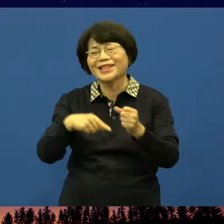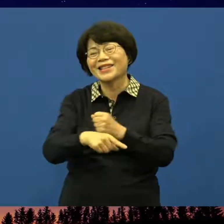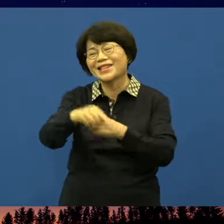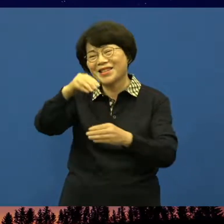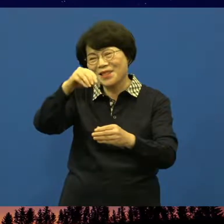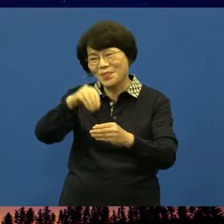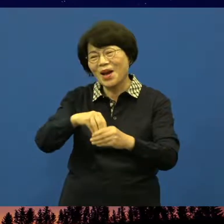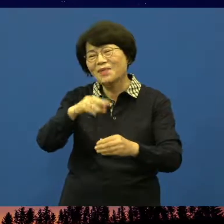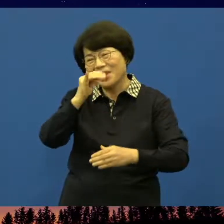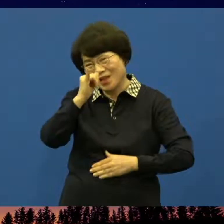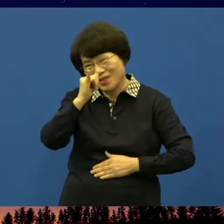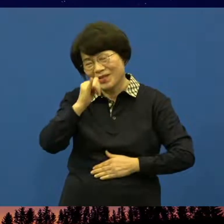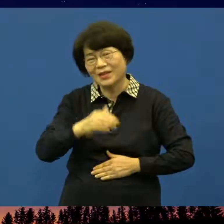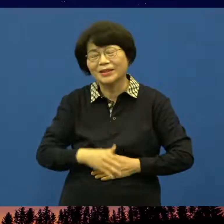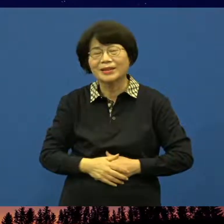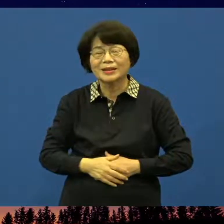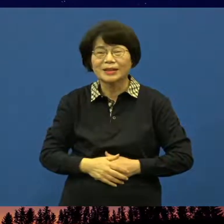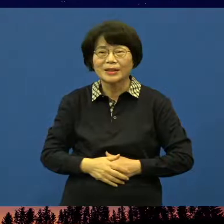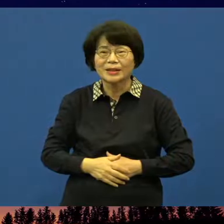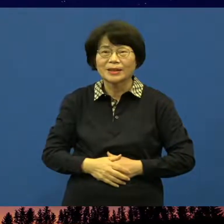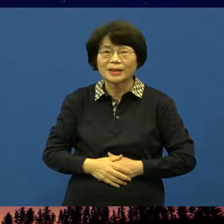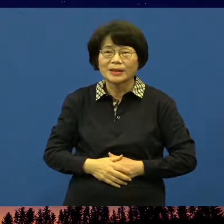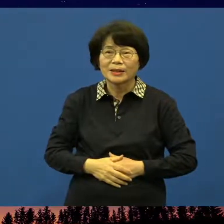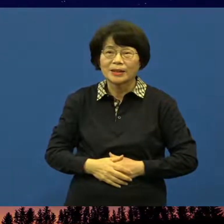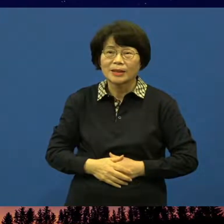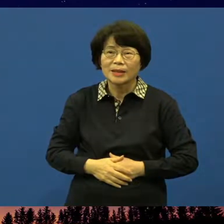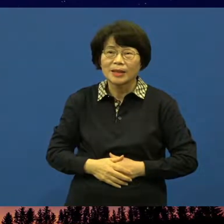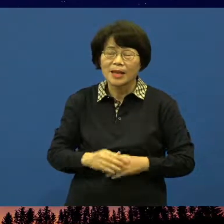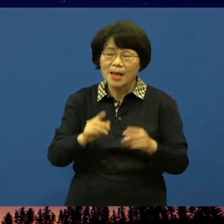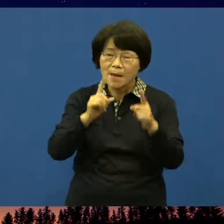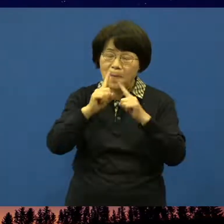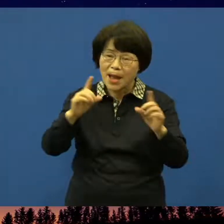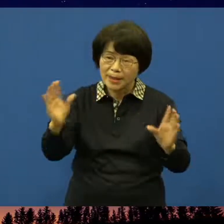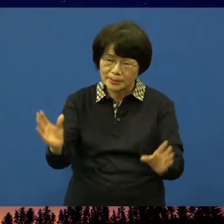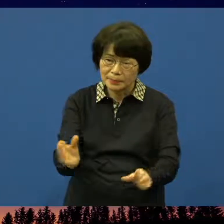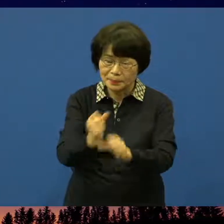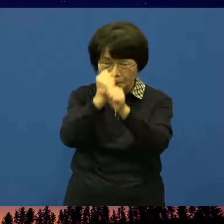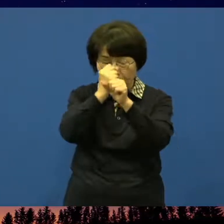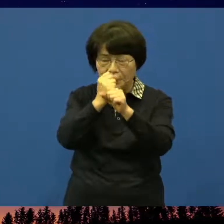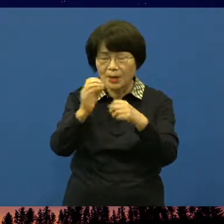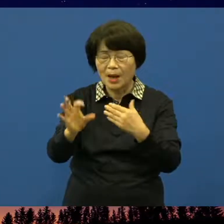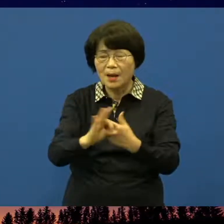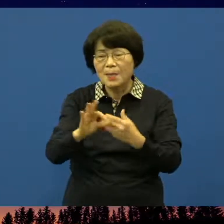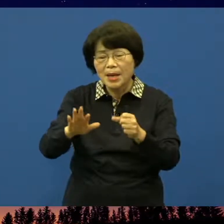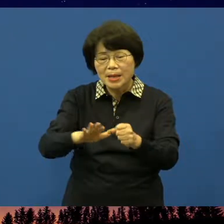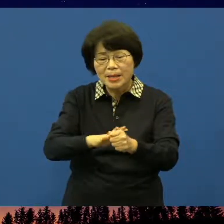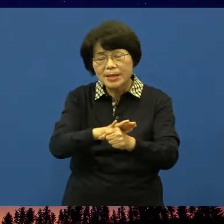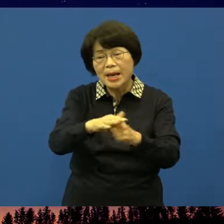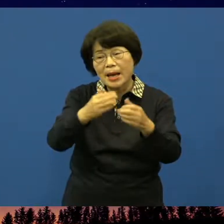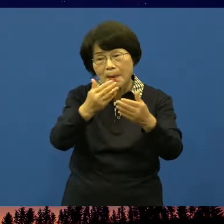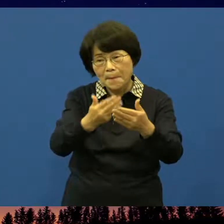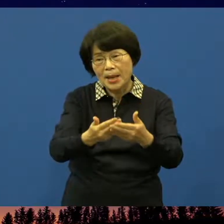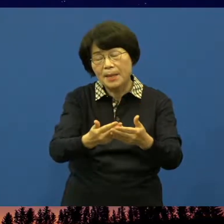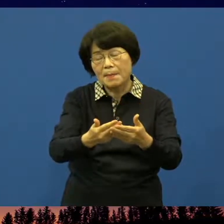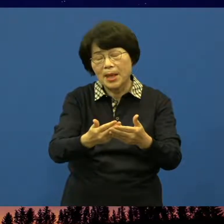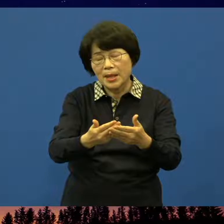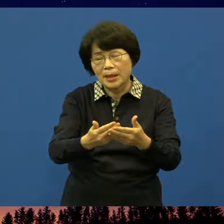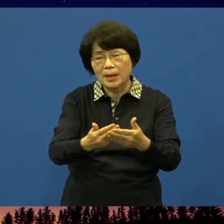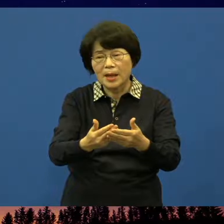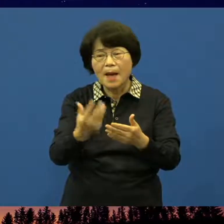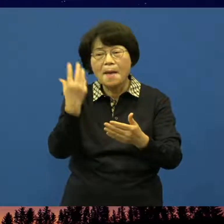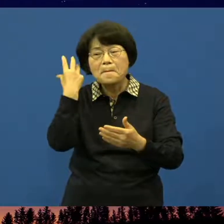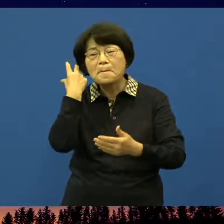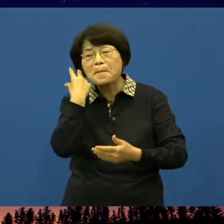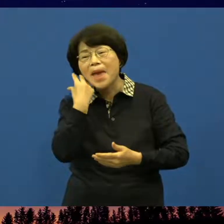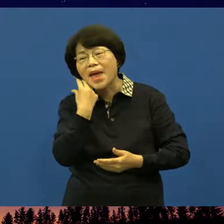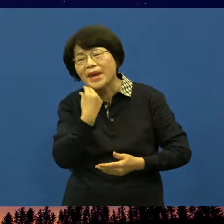탁월한 뭐 이런 뜻도 있어요. 이 말을 전체적으로 포함해 보면 사랑받을 만하다라는 이 말은